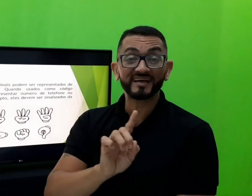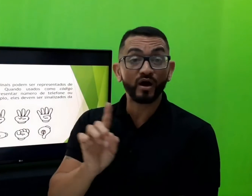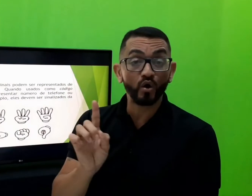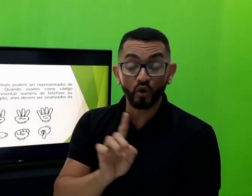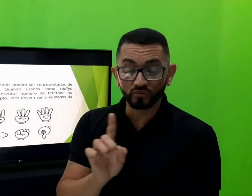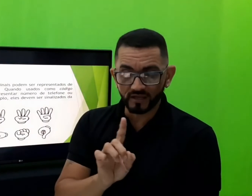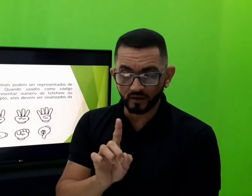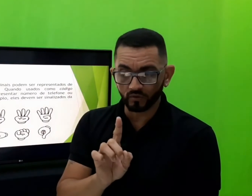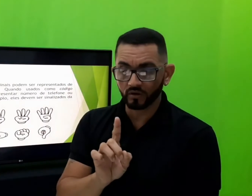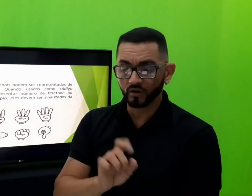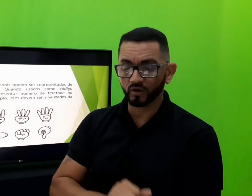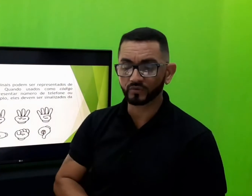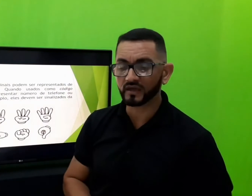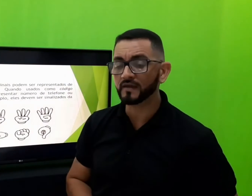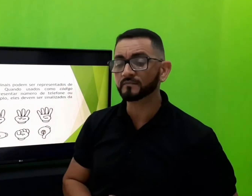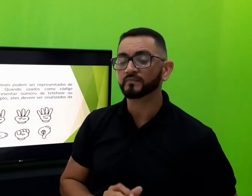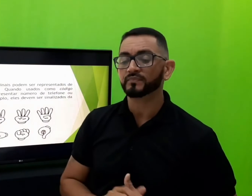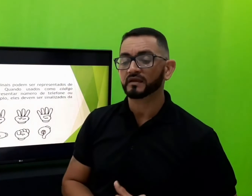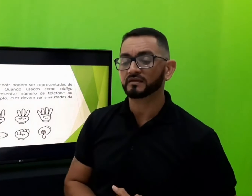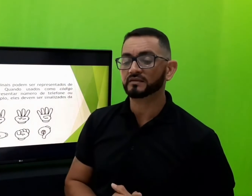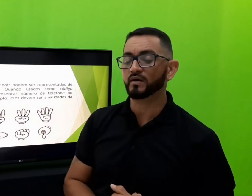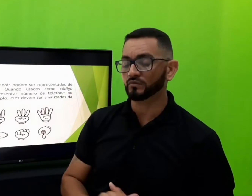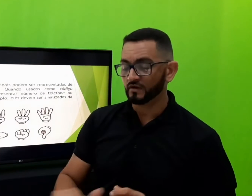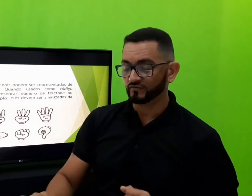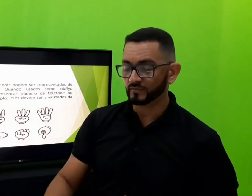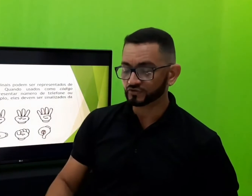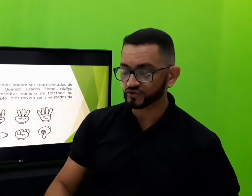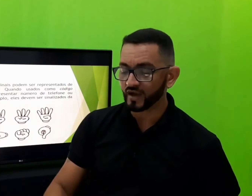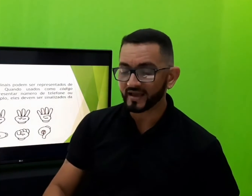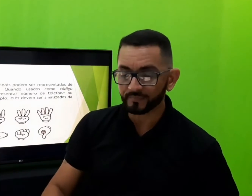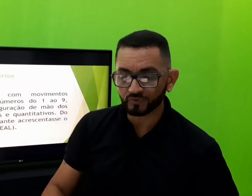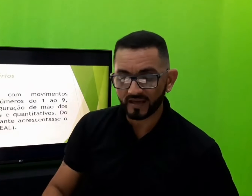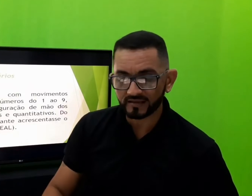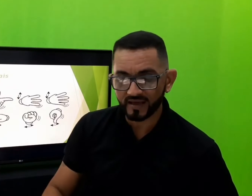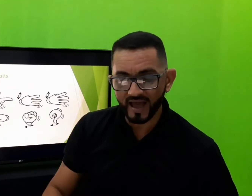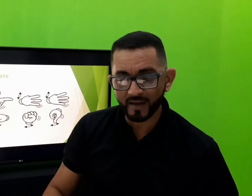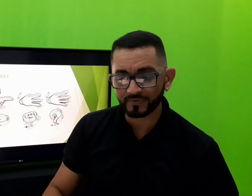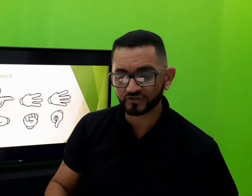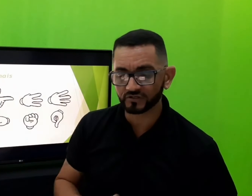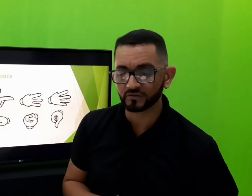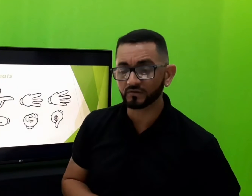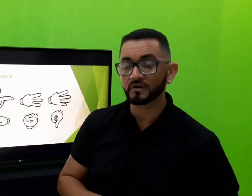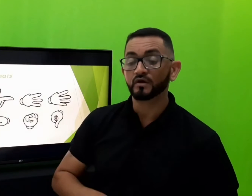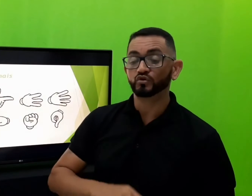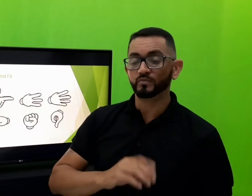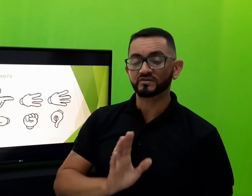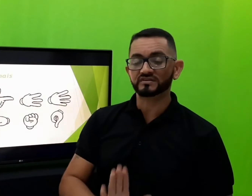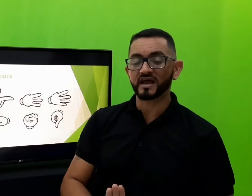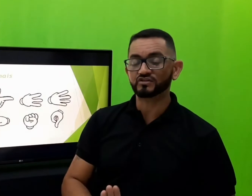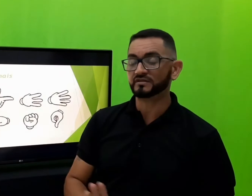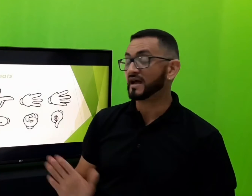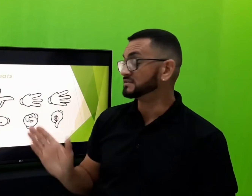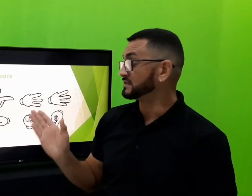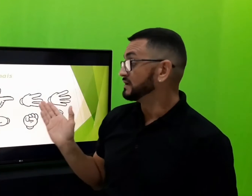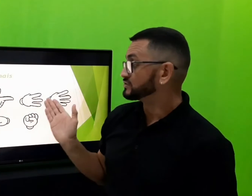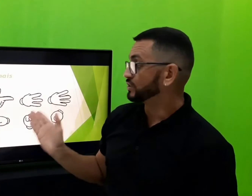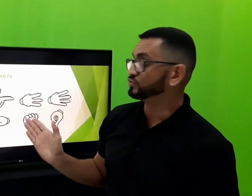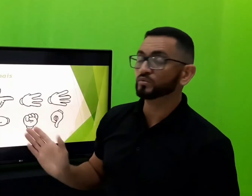correta ou não. Ok? Então, vamos só recapitular aqui rapidinho. Números cardinais são